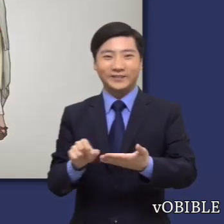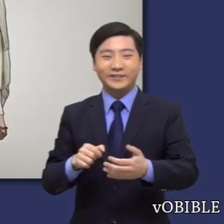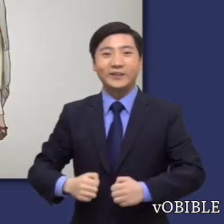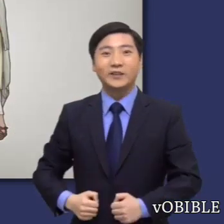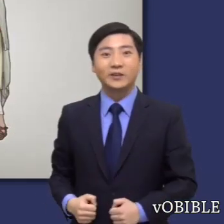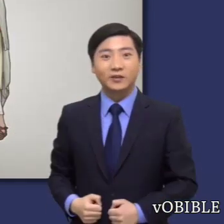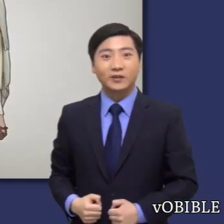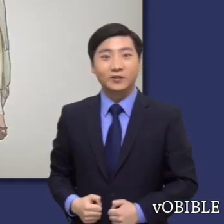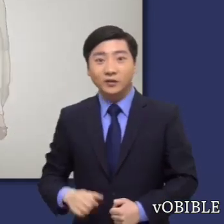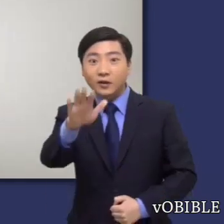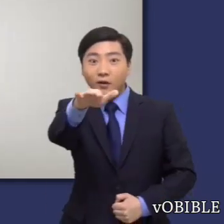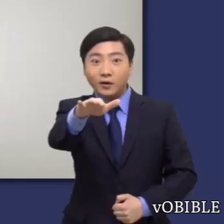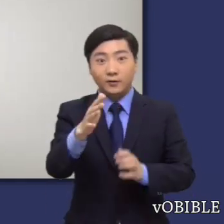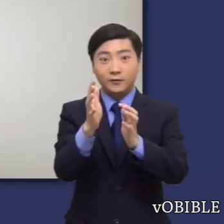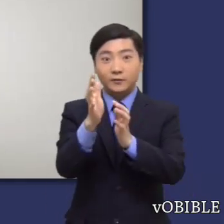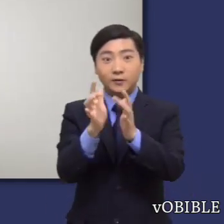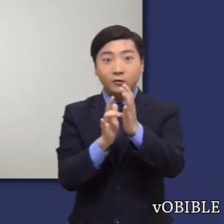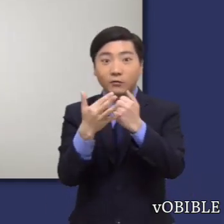生下耶稣。